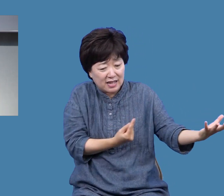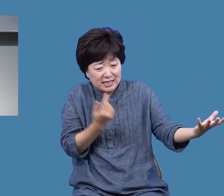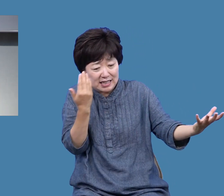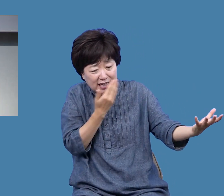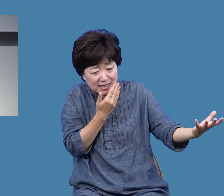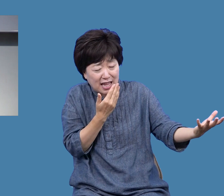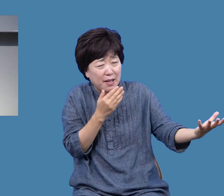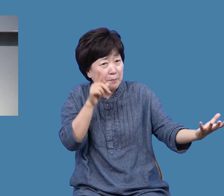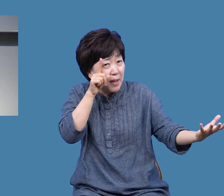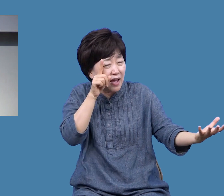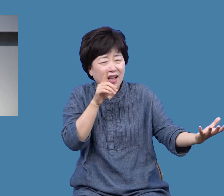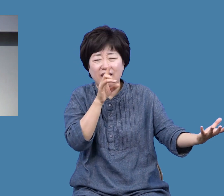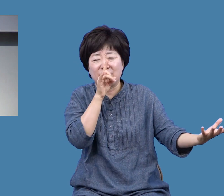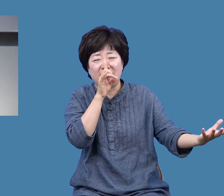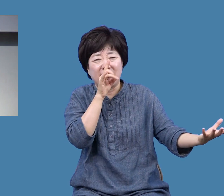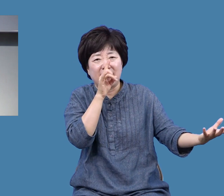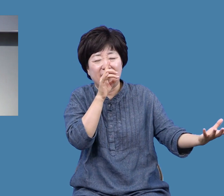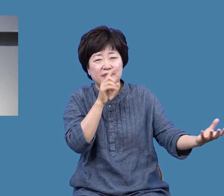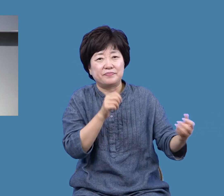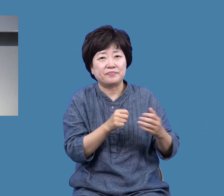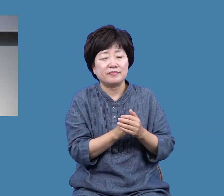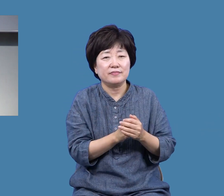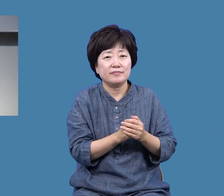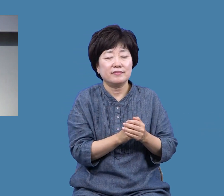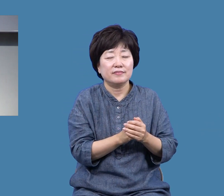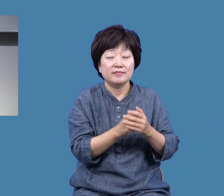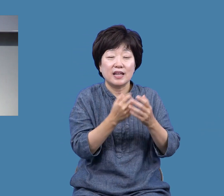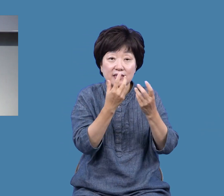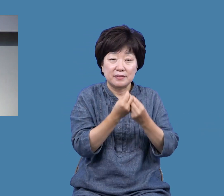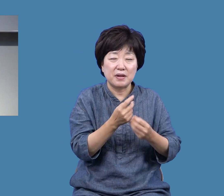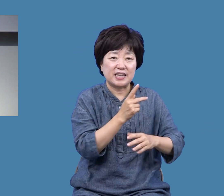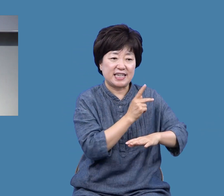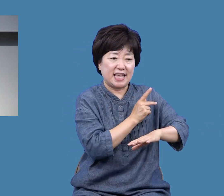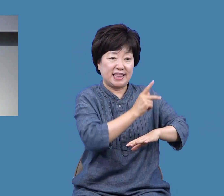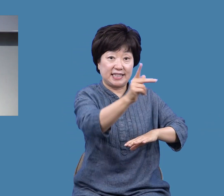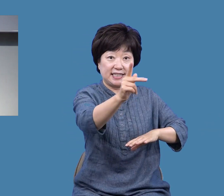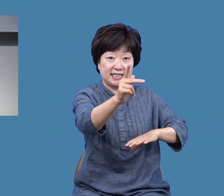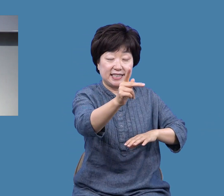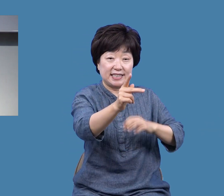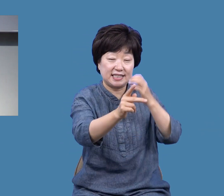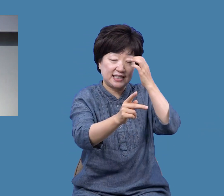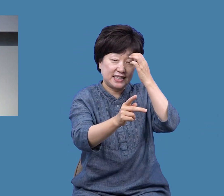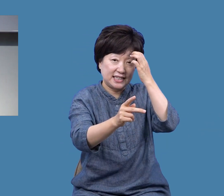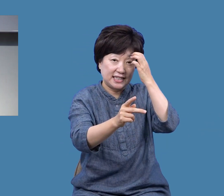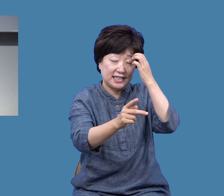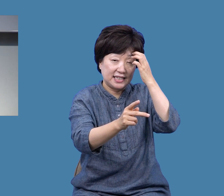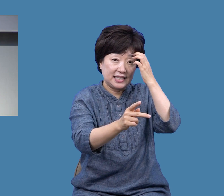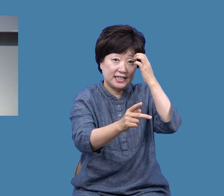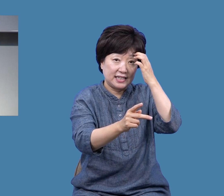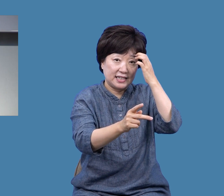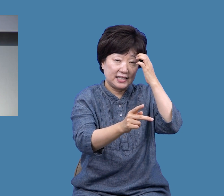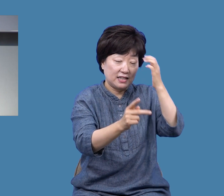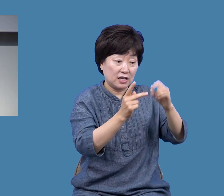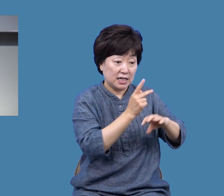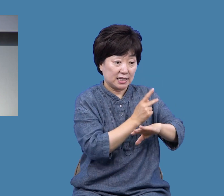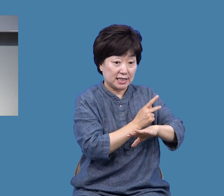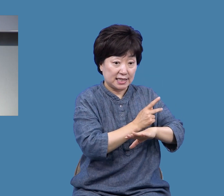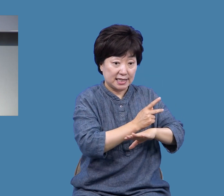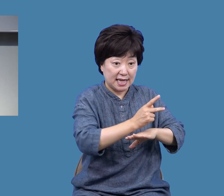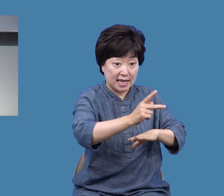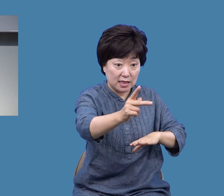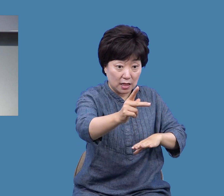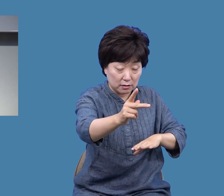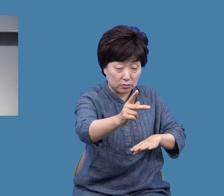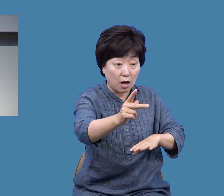이것은 뭐하고 똑같은 거냐면 KTX가 있죠. KTX가. 근데 여러분, KTX가 그 열차만